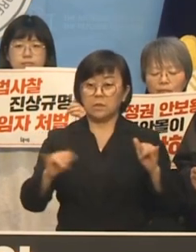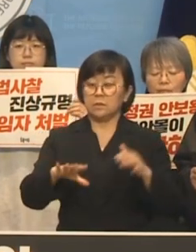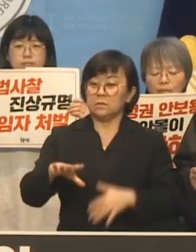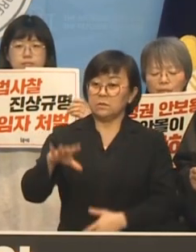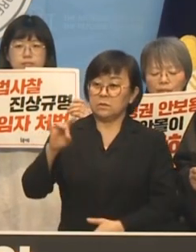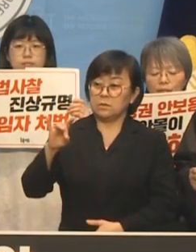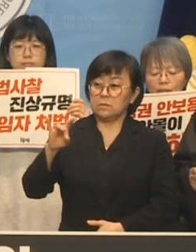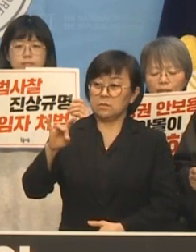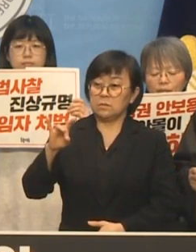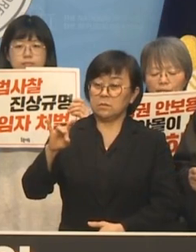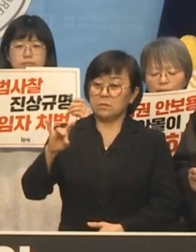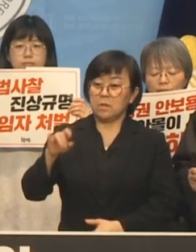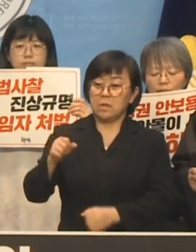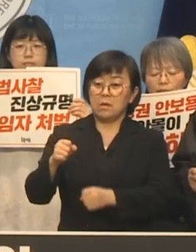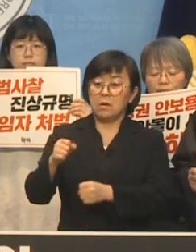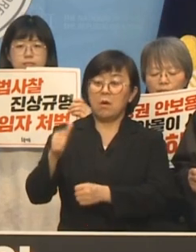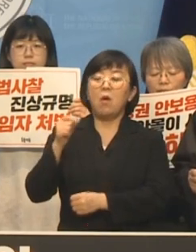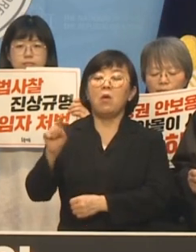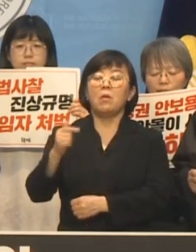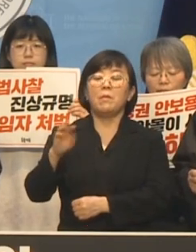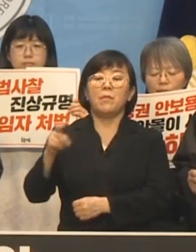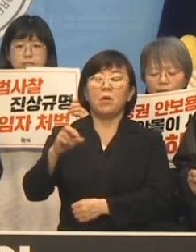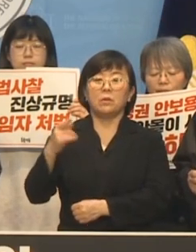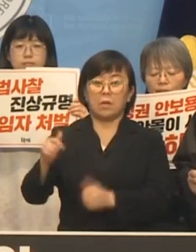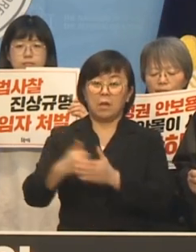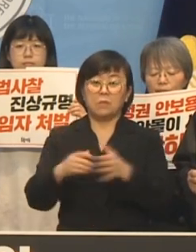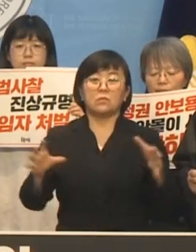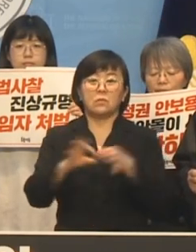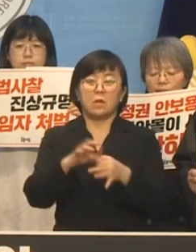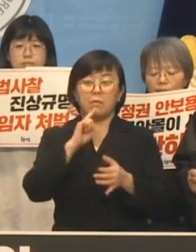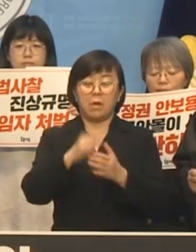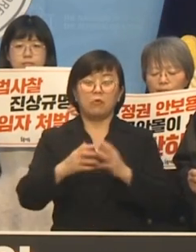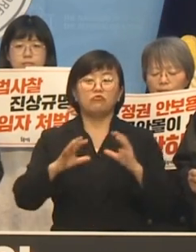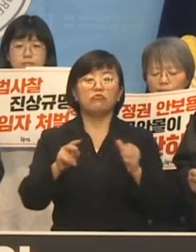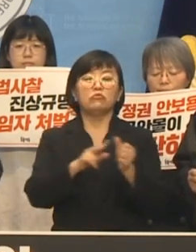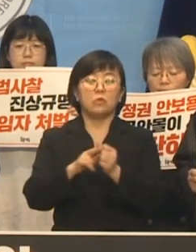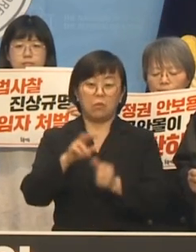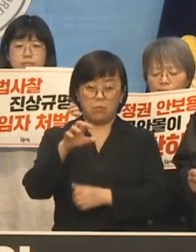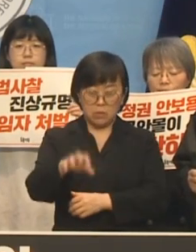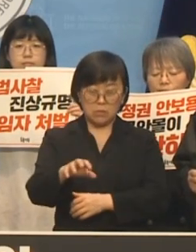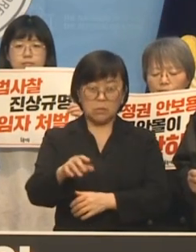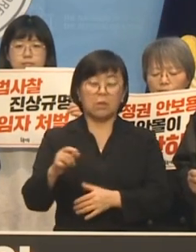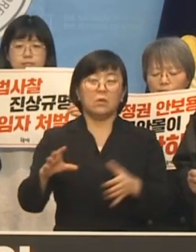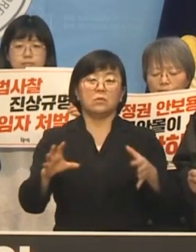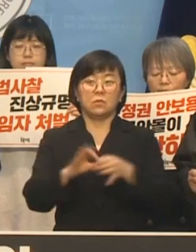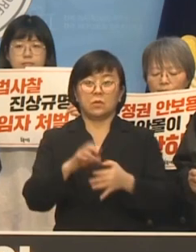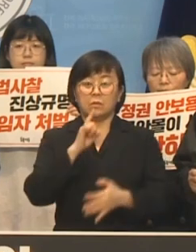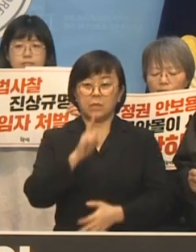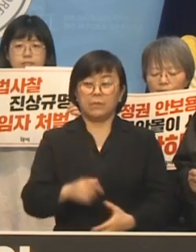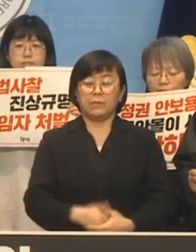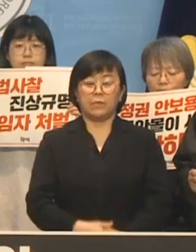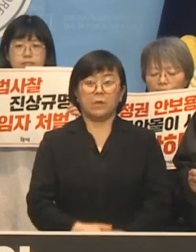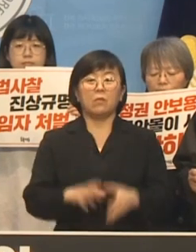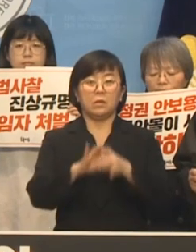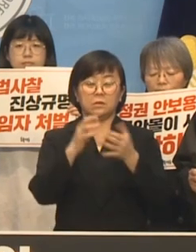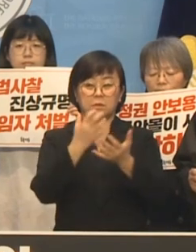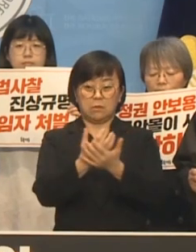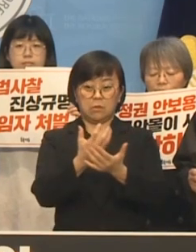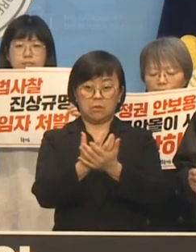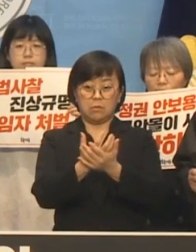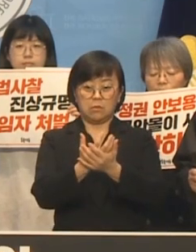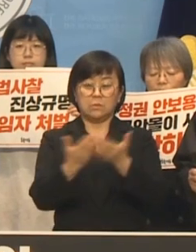처음에는 헌병대 소속이라고 자기 신분을 밝혔는데 국정원 소속인 걸로 확인되고 있습니다. 관련 자료를 이제